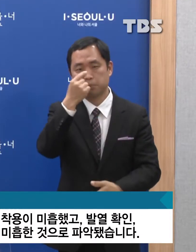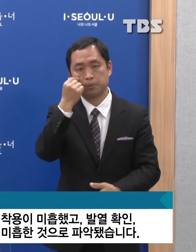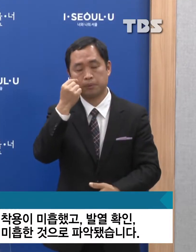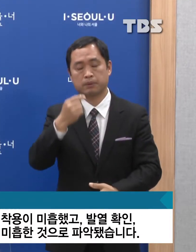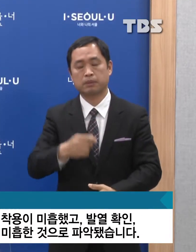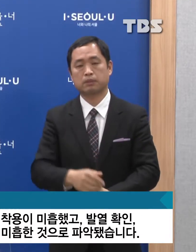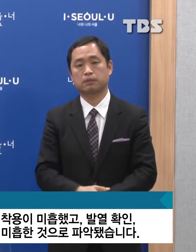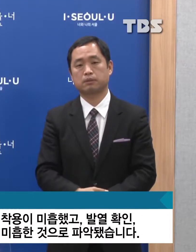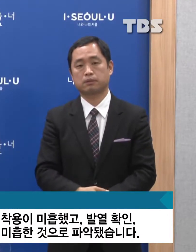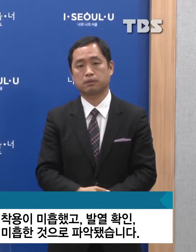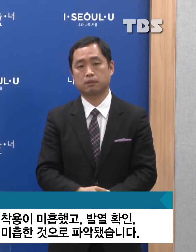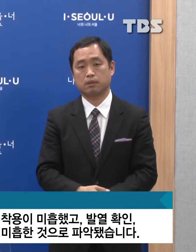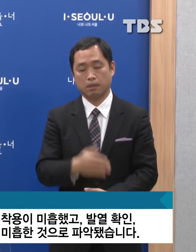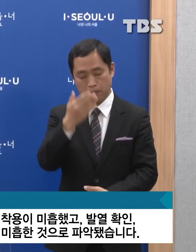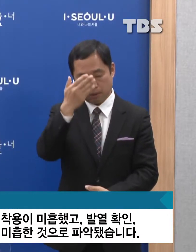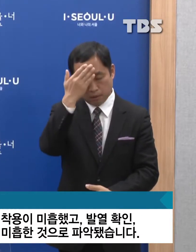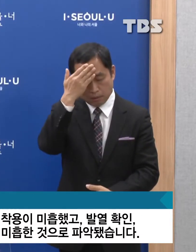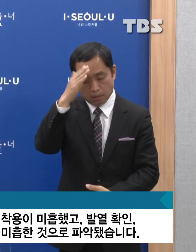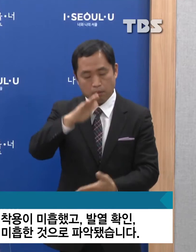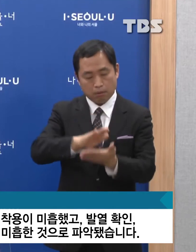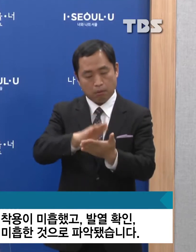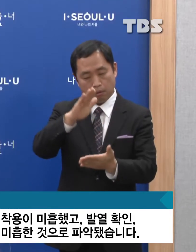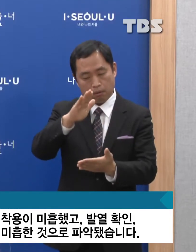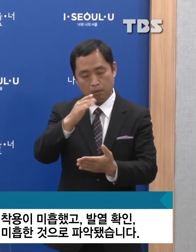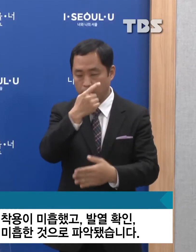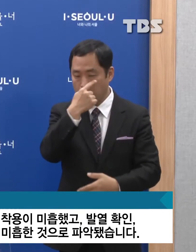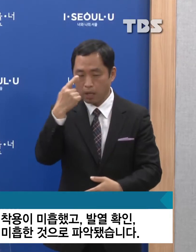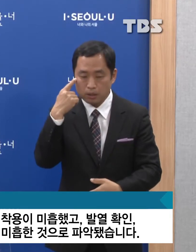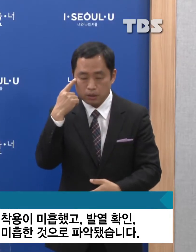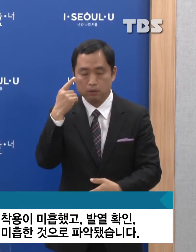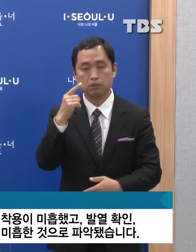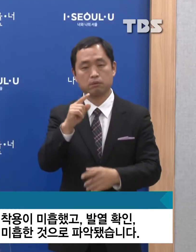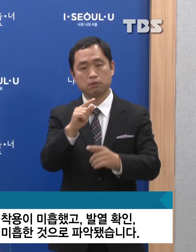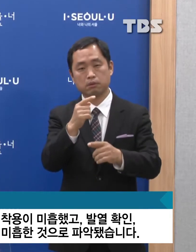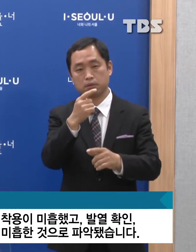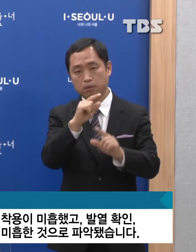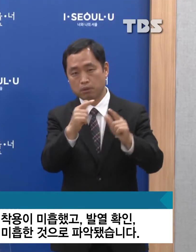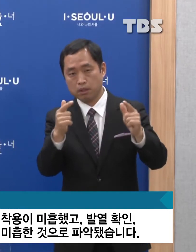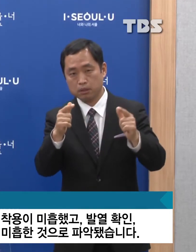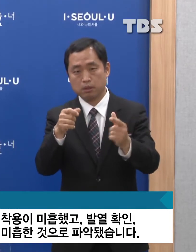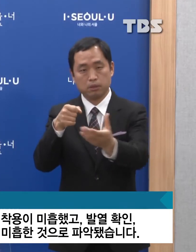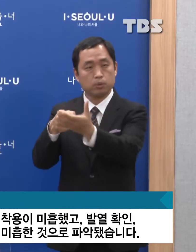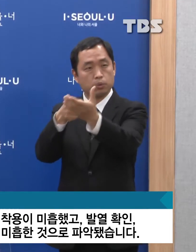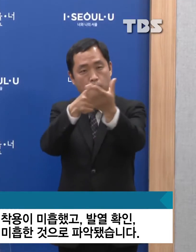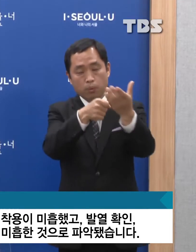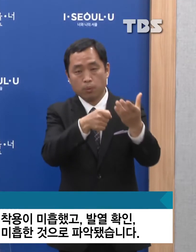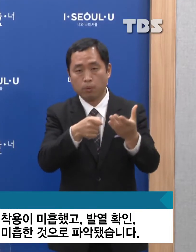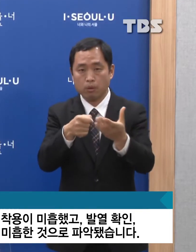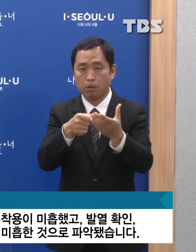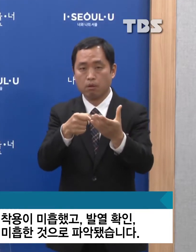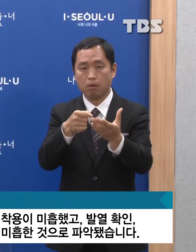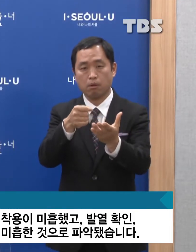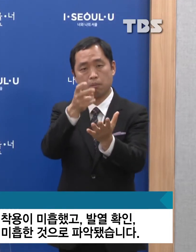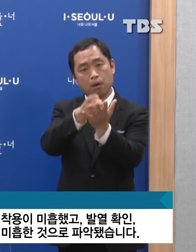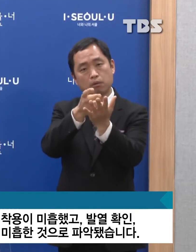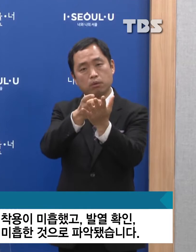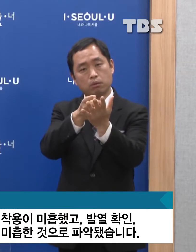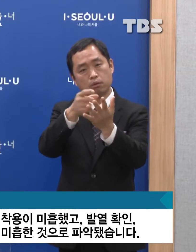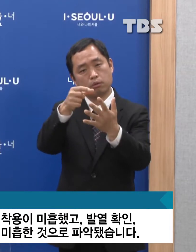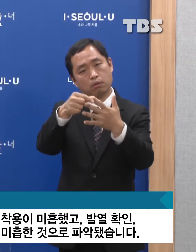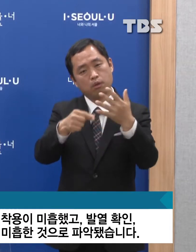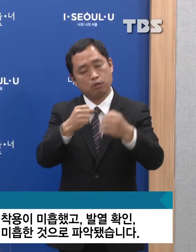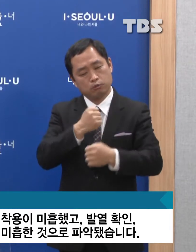미흡하였고 발열 확인, 유증상자 관리, 환경소독 등 방역수칙 준수